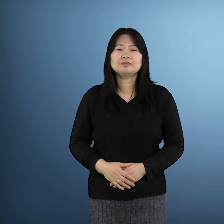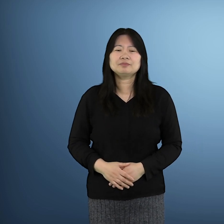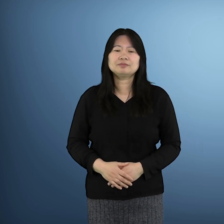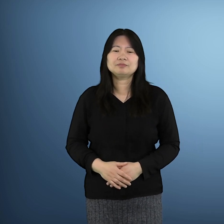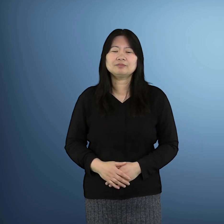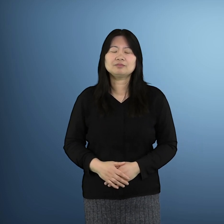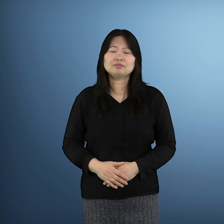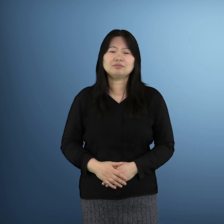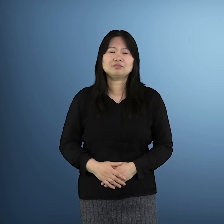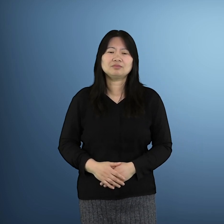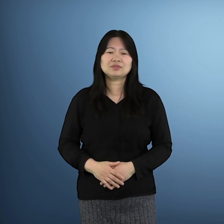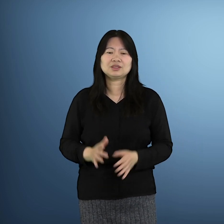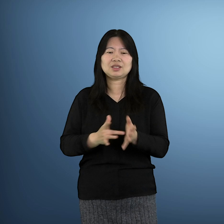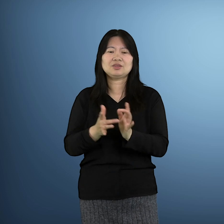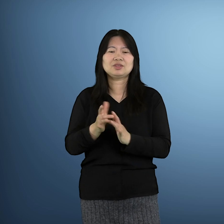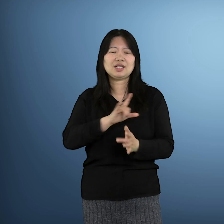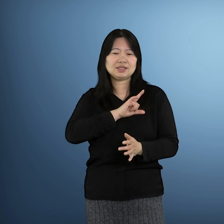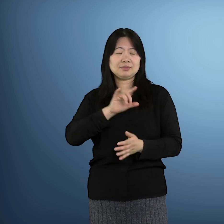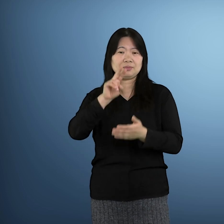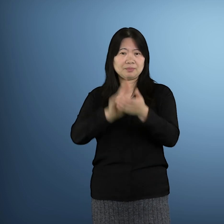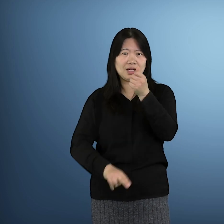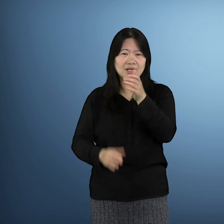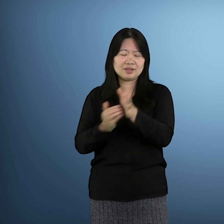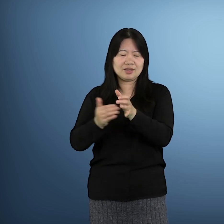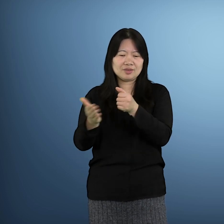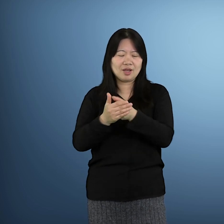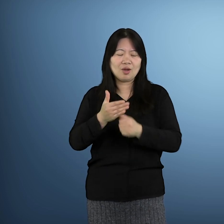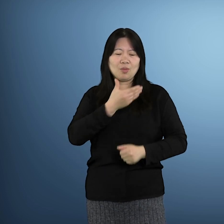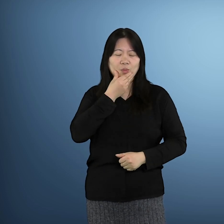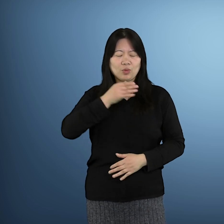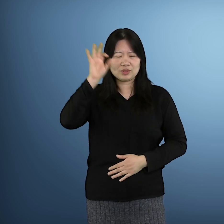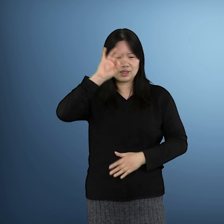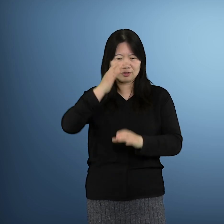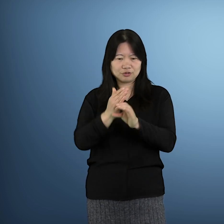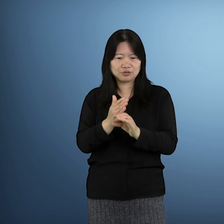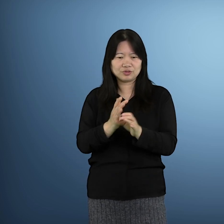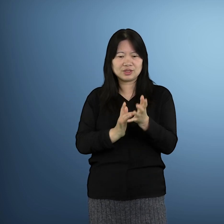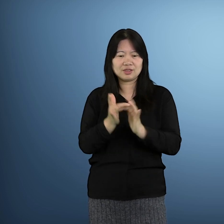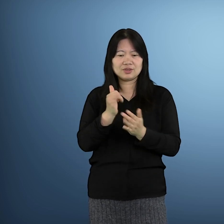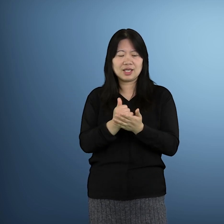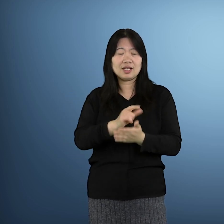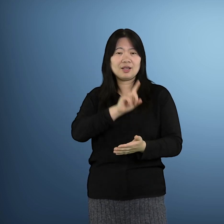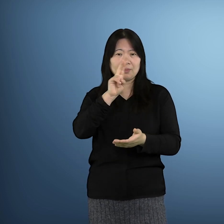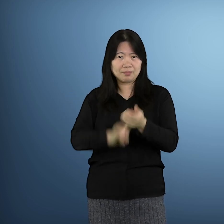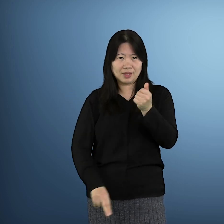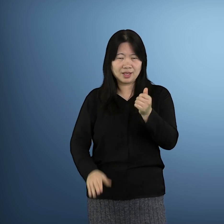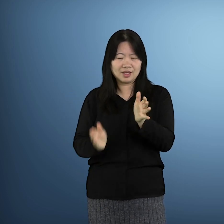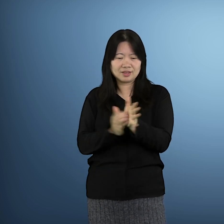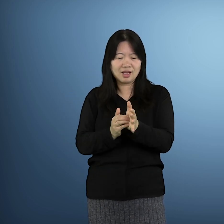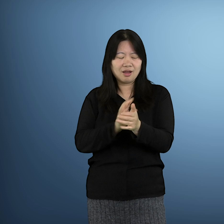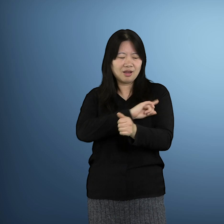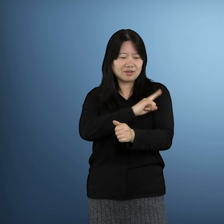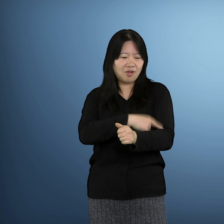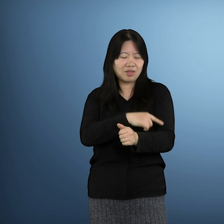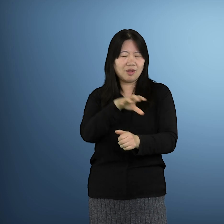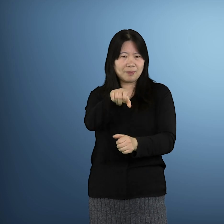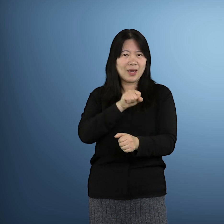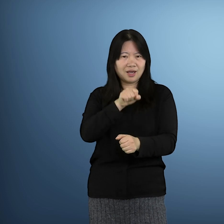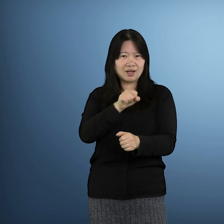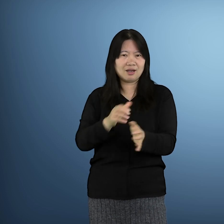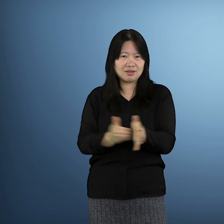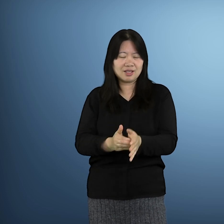말이에요. 예수의 이름을 팔아서 복을 구하고 예수의 이름을 팔아서 권력을